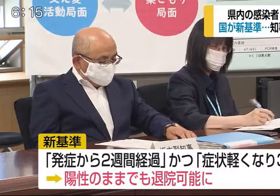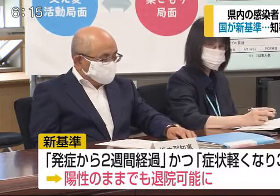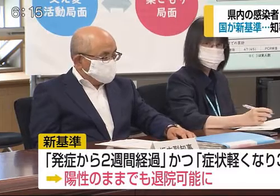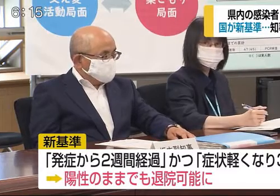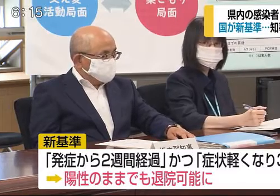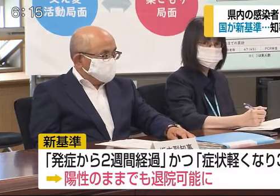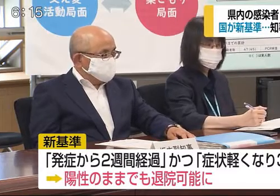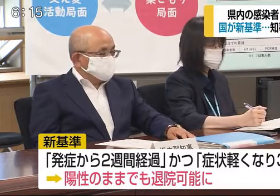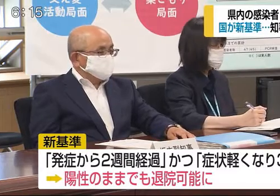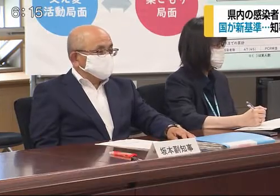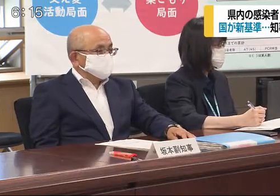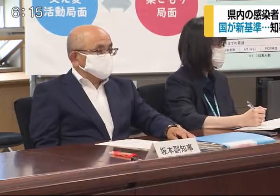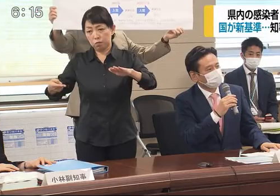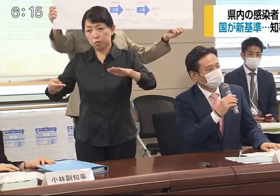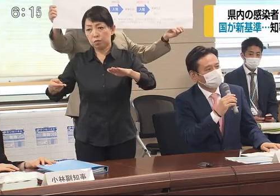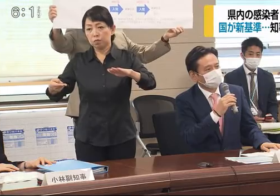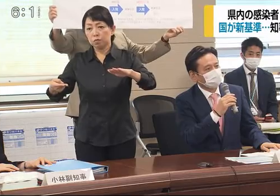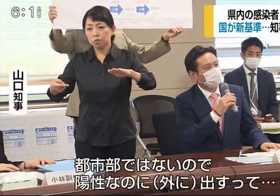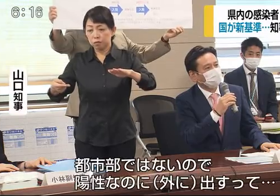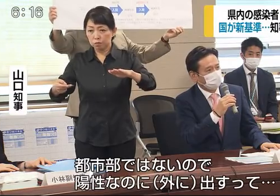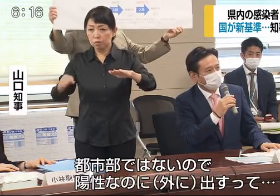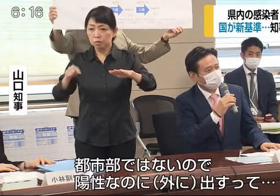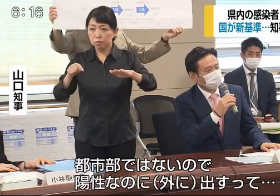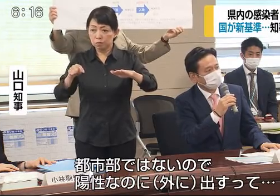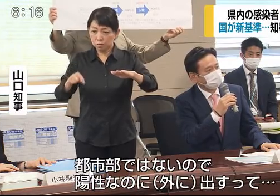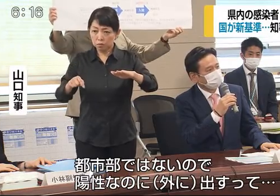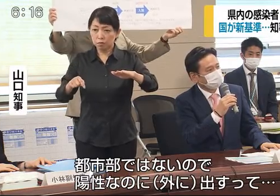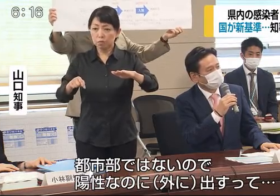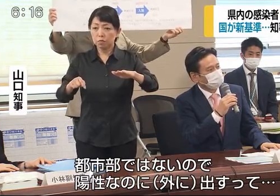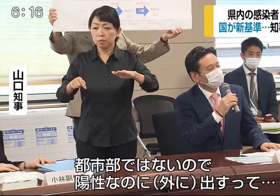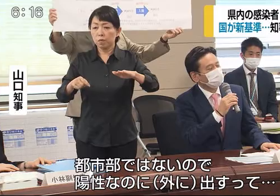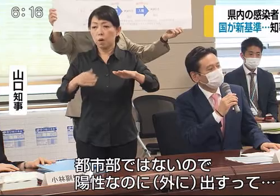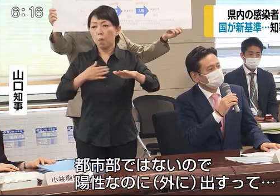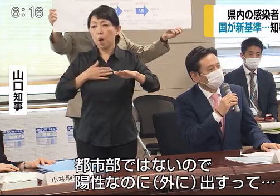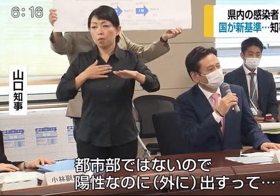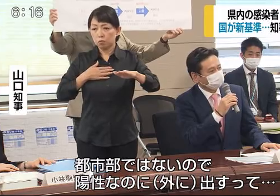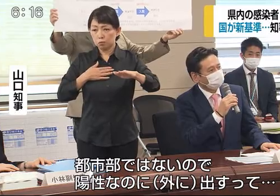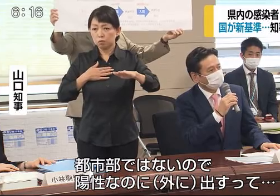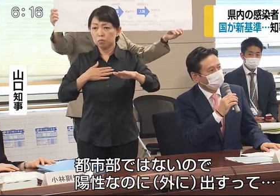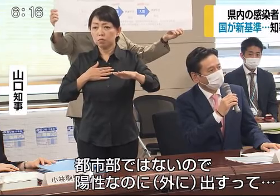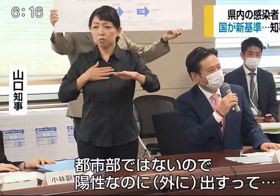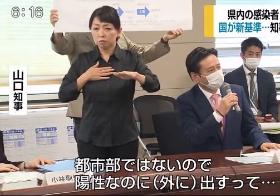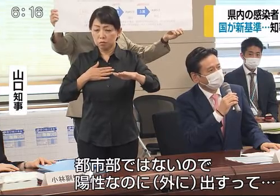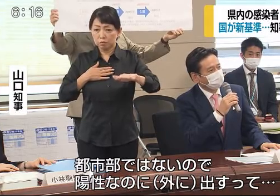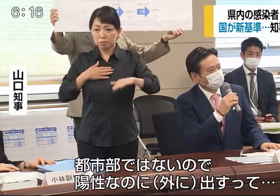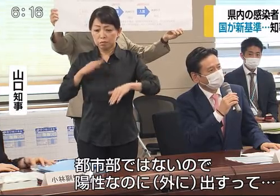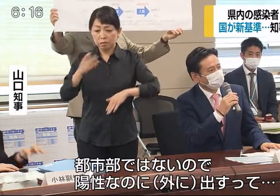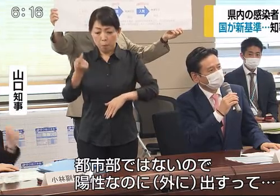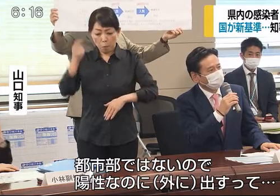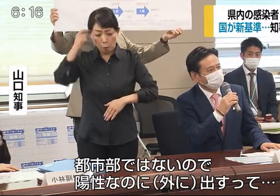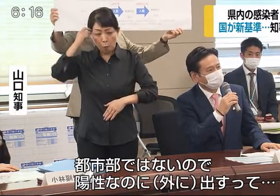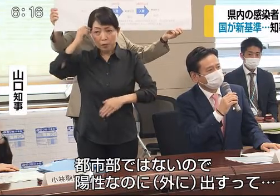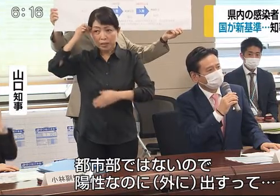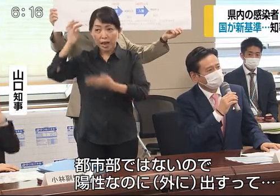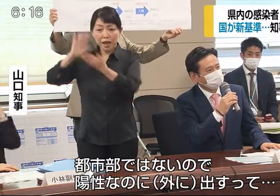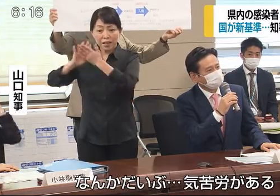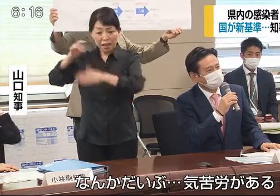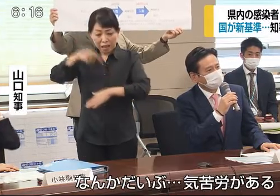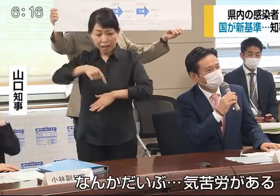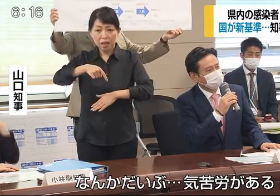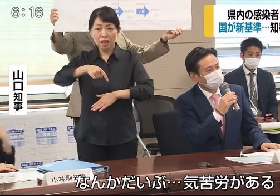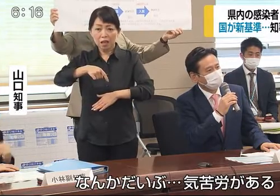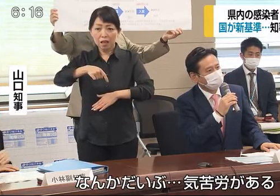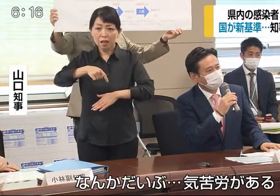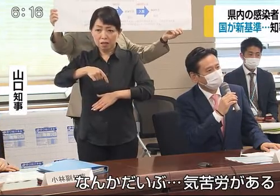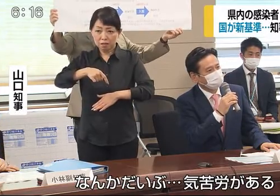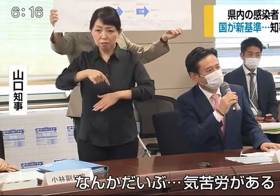になります。 都市部ではないので、その陽性なのに出すって、なんかこう、